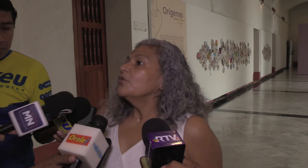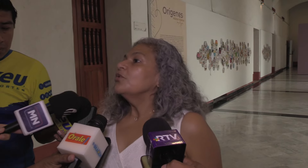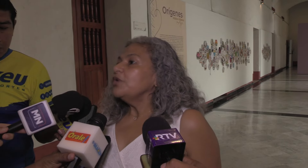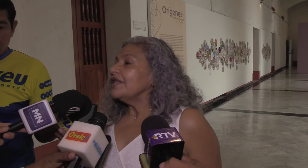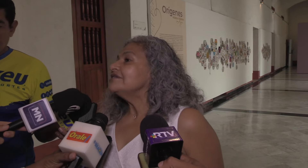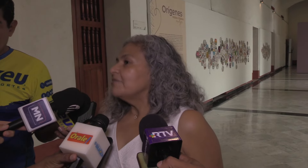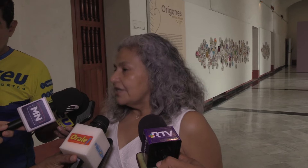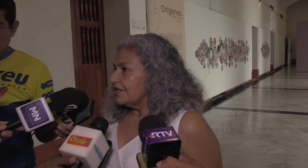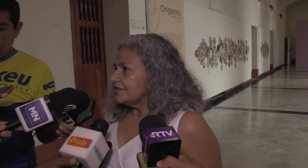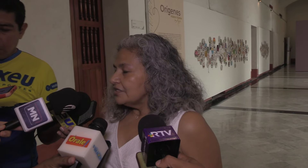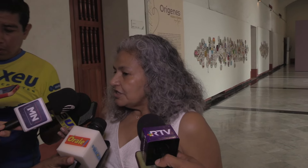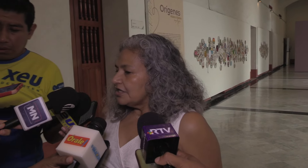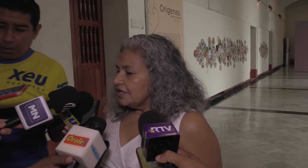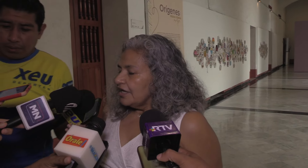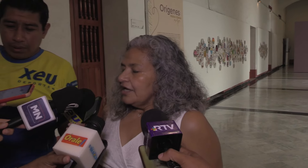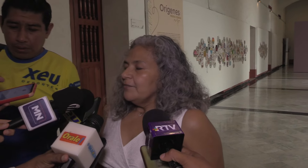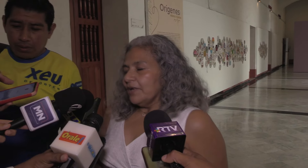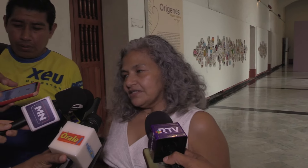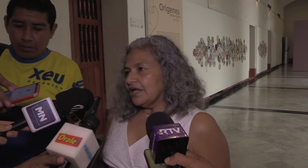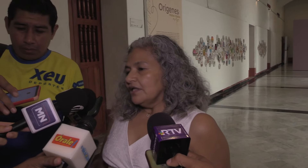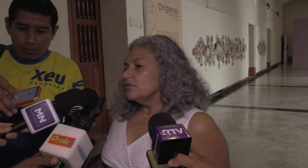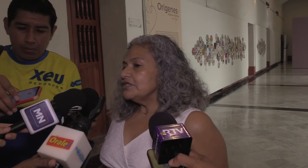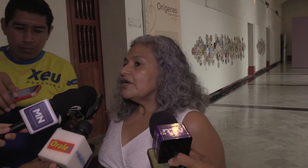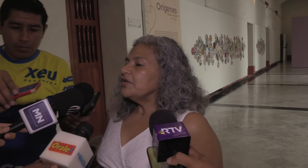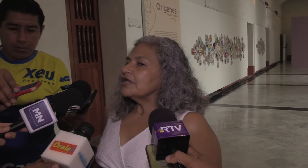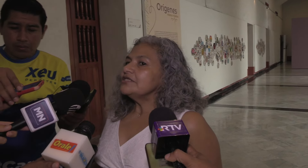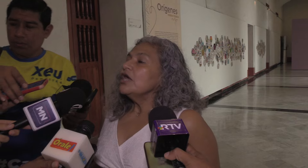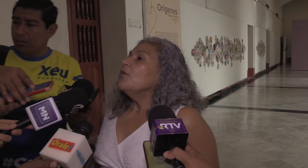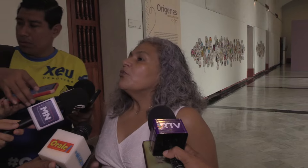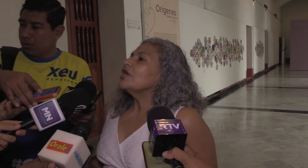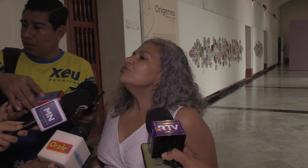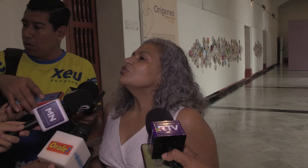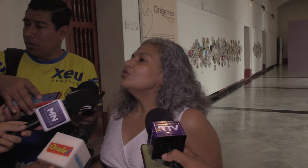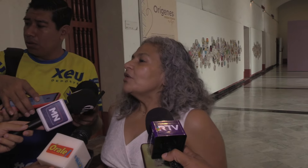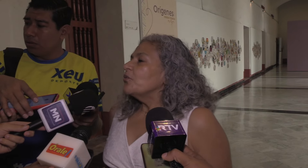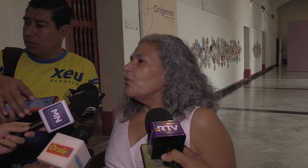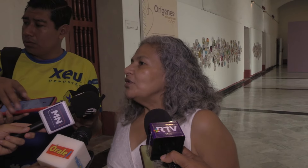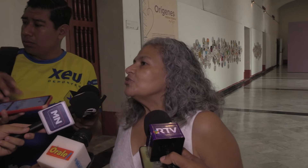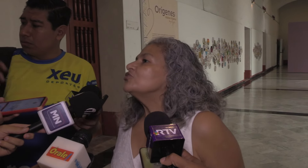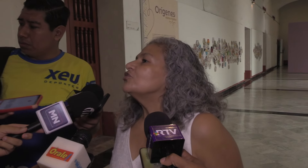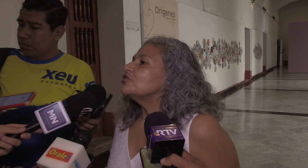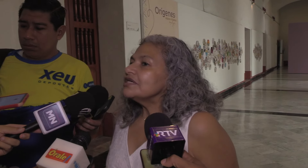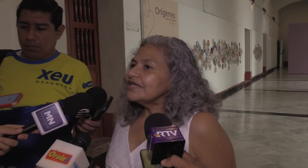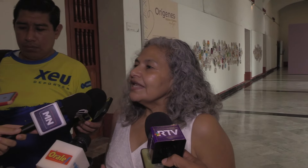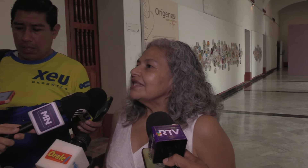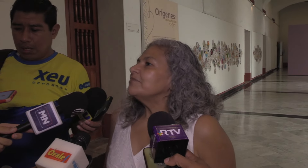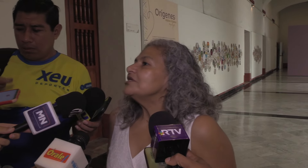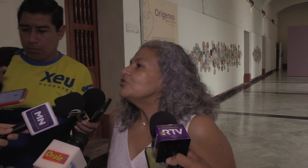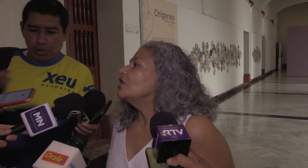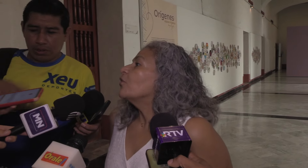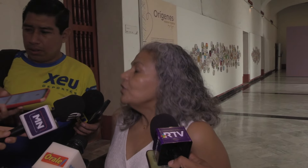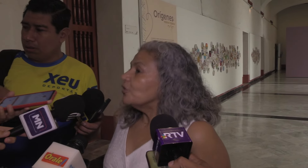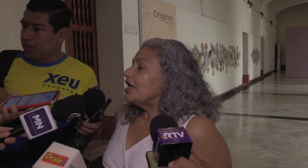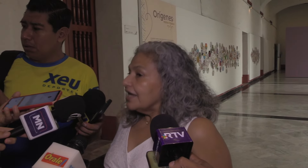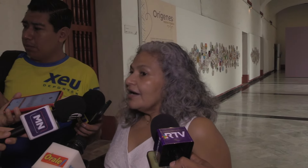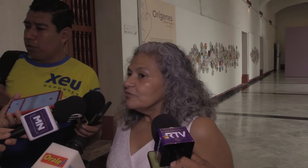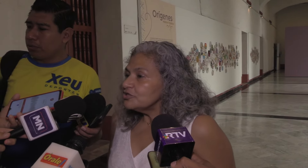concluir la semana del taller, que será de lunes a viernes, podamos contar un cuento, nosotros hacer la adaptación del cuento que elijamos